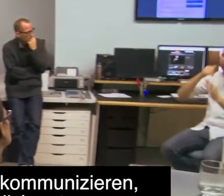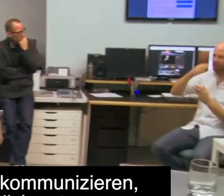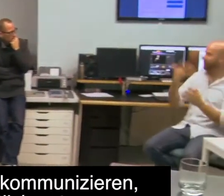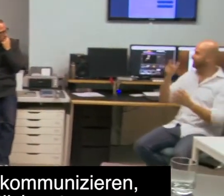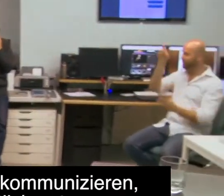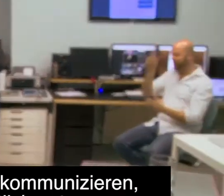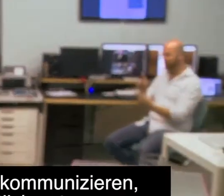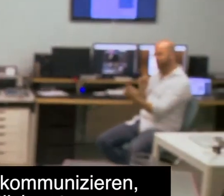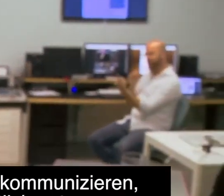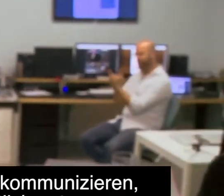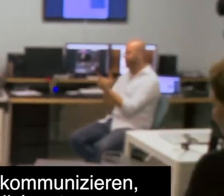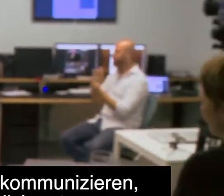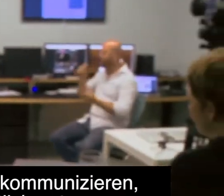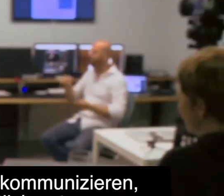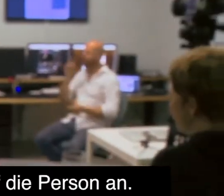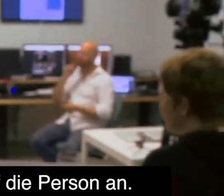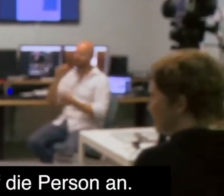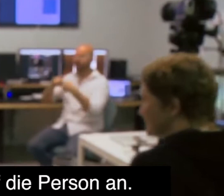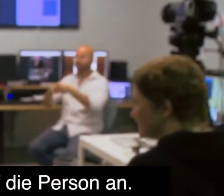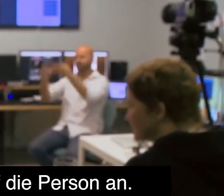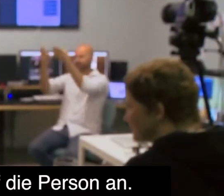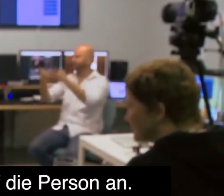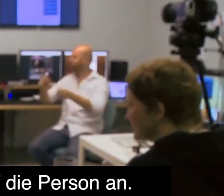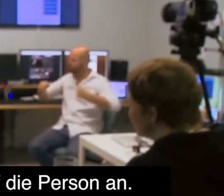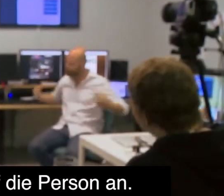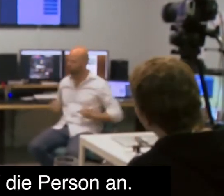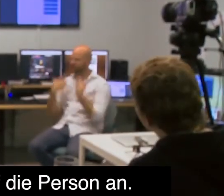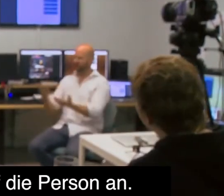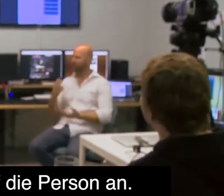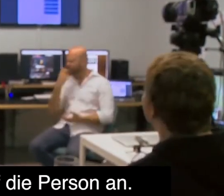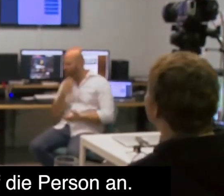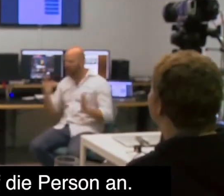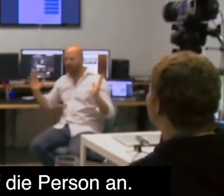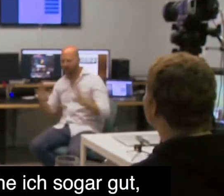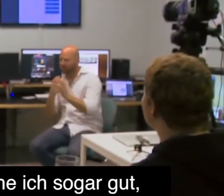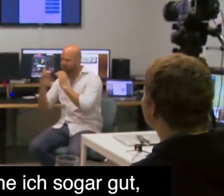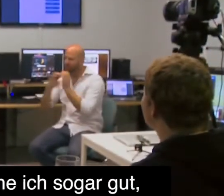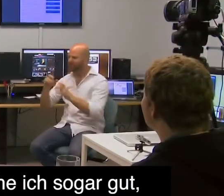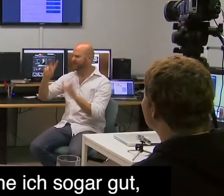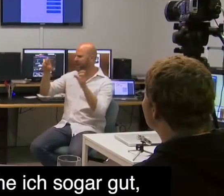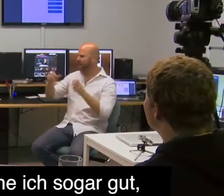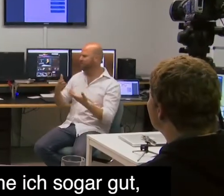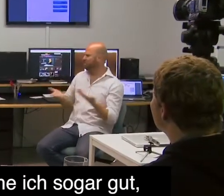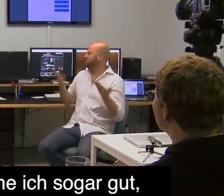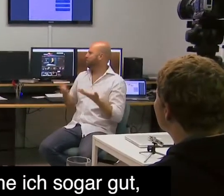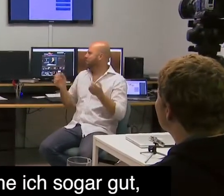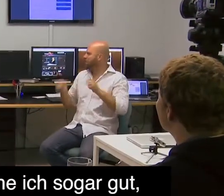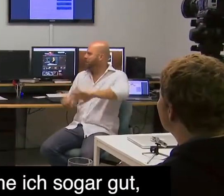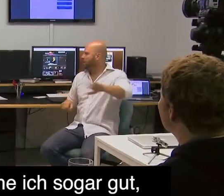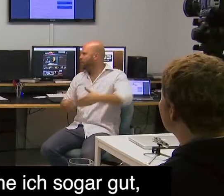und so. Das klappt eigentlich gut. Aber es kommt sehr auf die Person drauf an. Es gibt Leute, die verstehe ich sogar gut. So kann ich